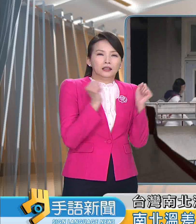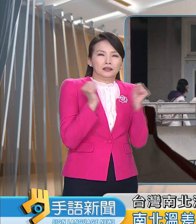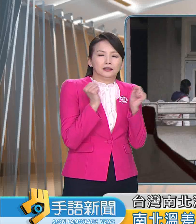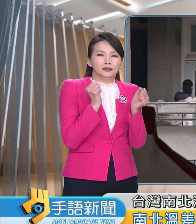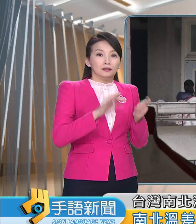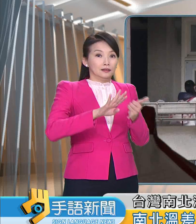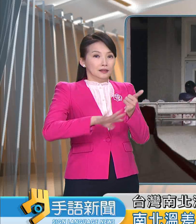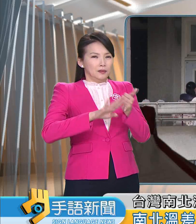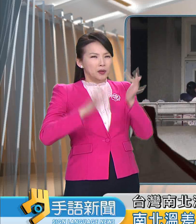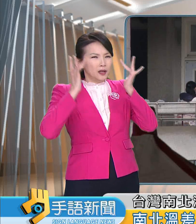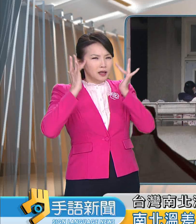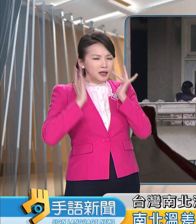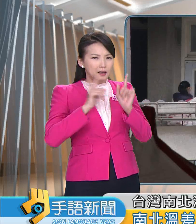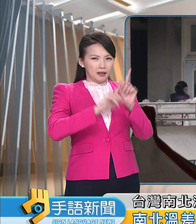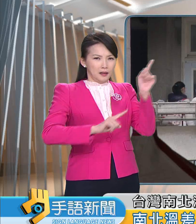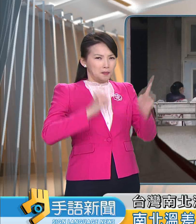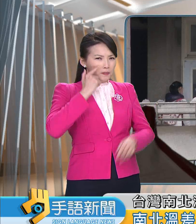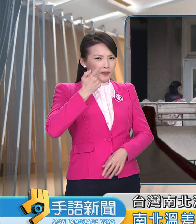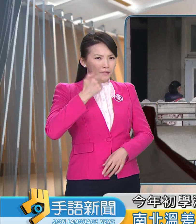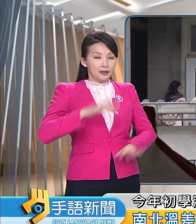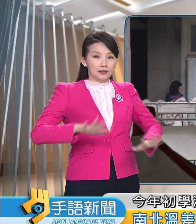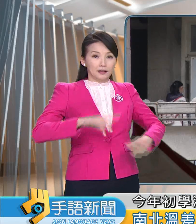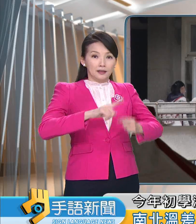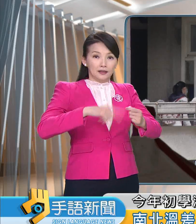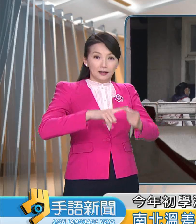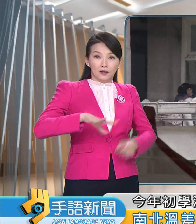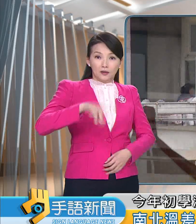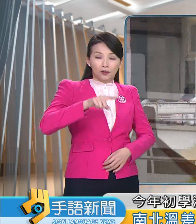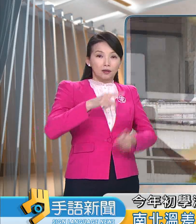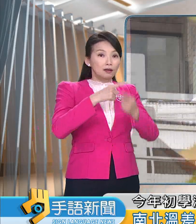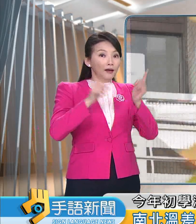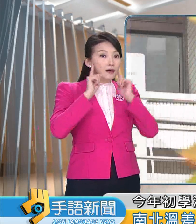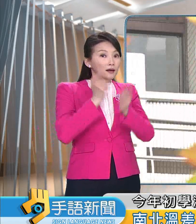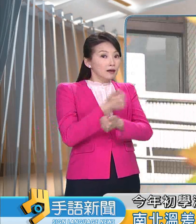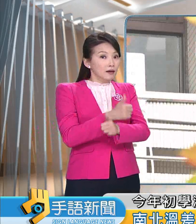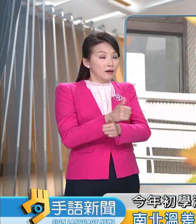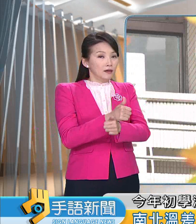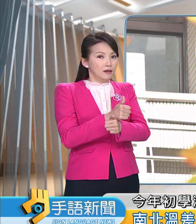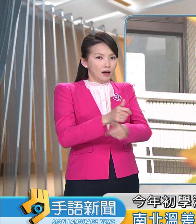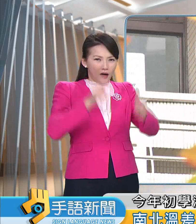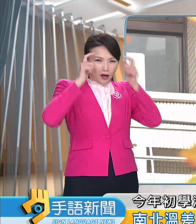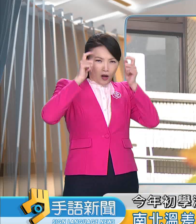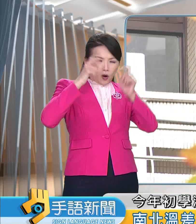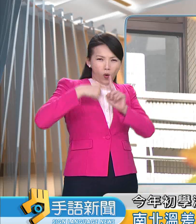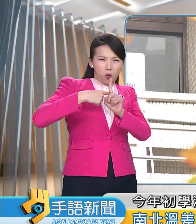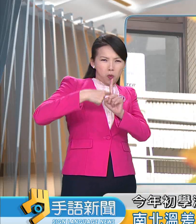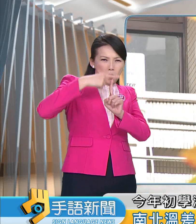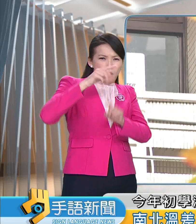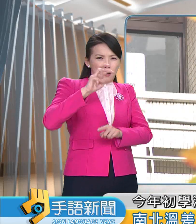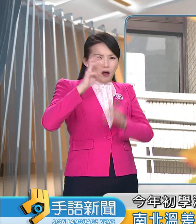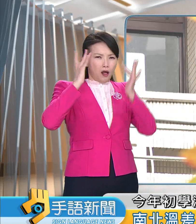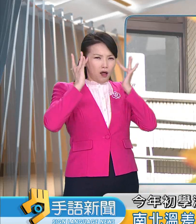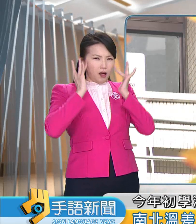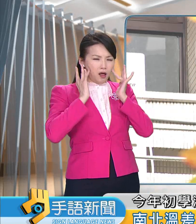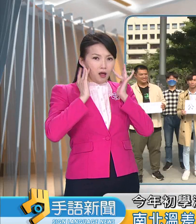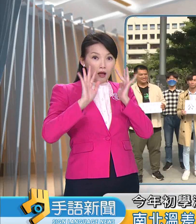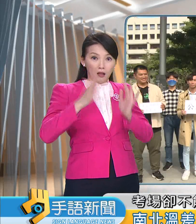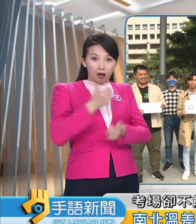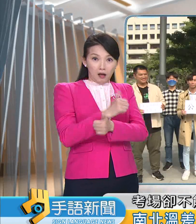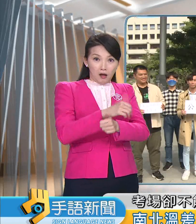台湾南北温差大。今年初学测的时候，高雄就出现30度高温，考场却不能